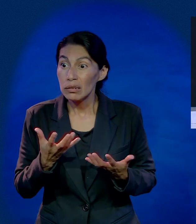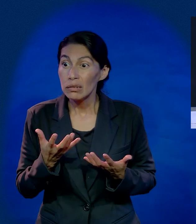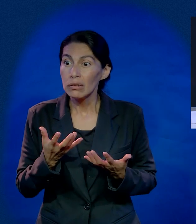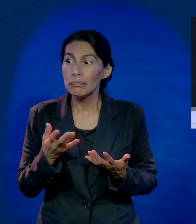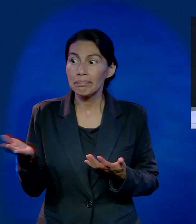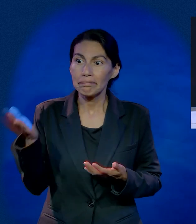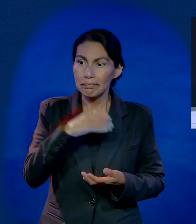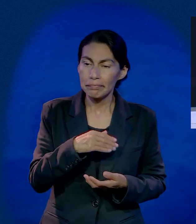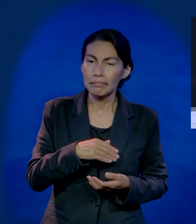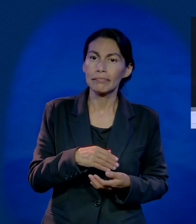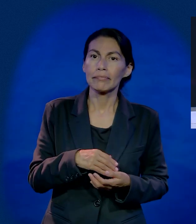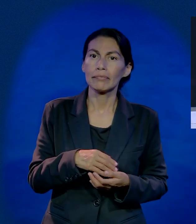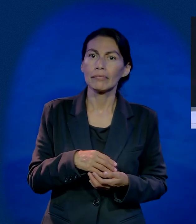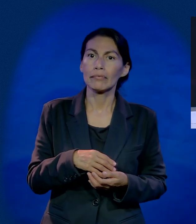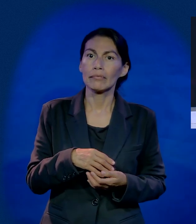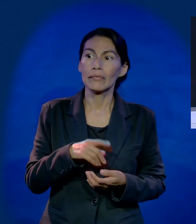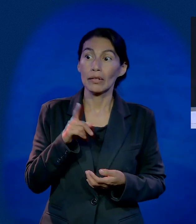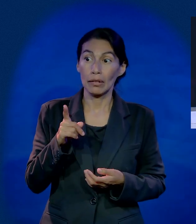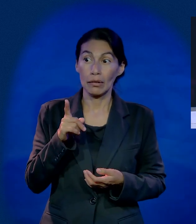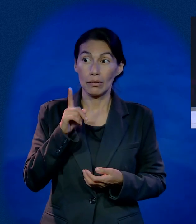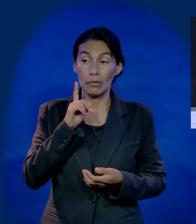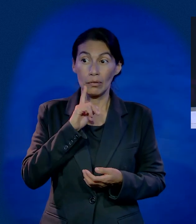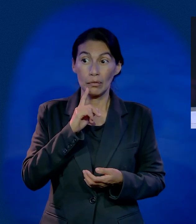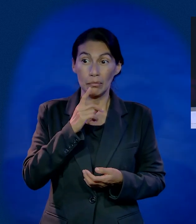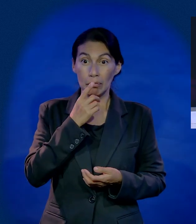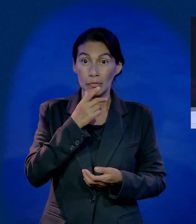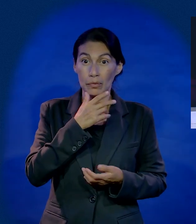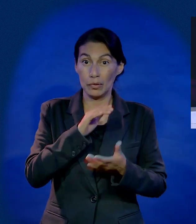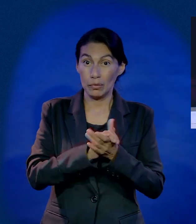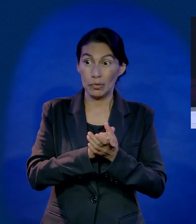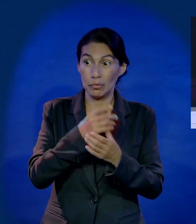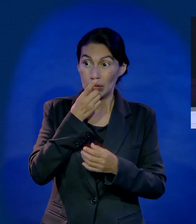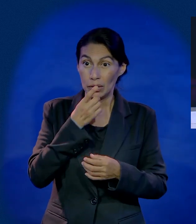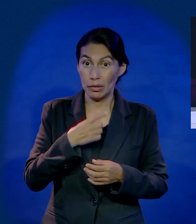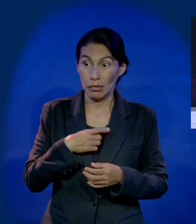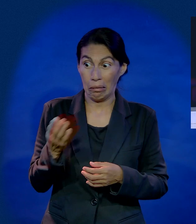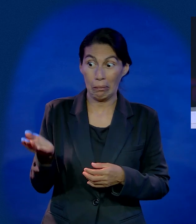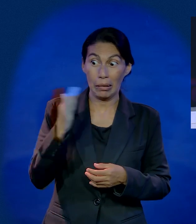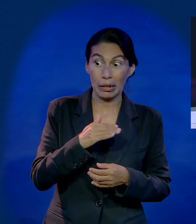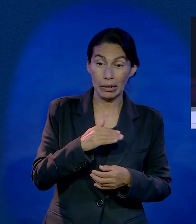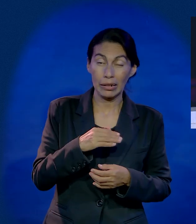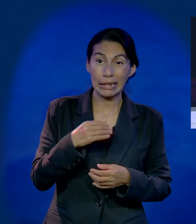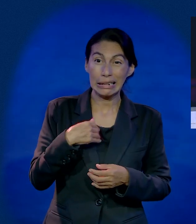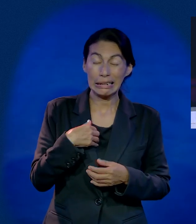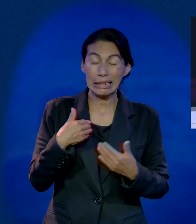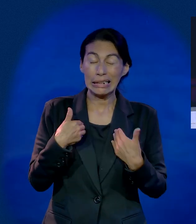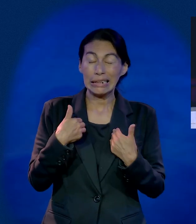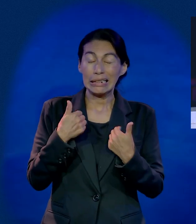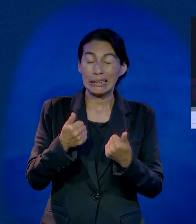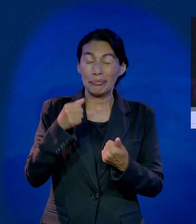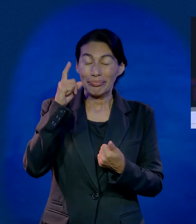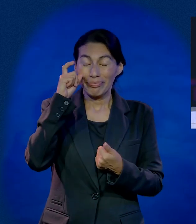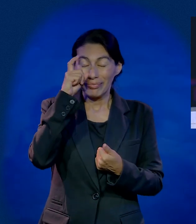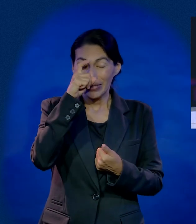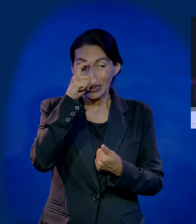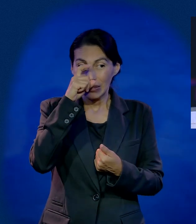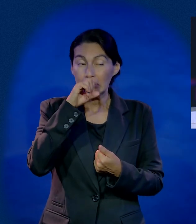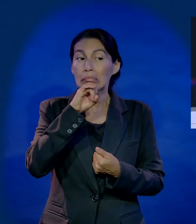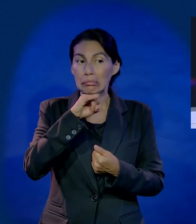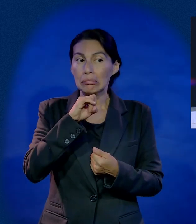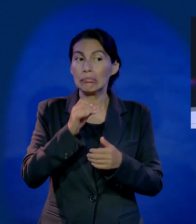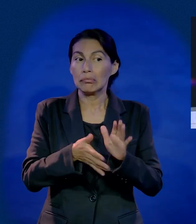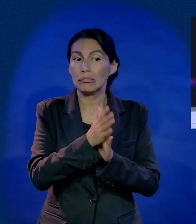está? Y a la respuesta fue, vente. Cuando ella me dice, vente, yo